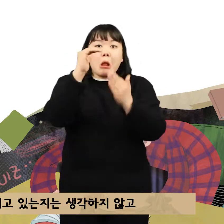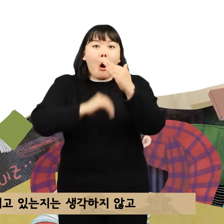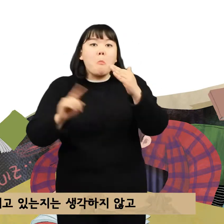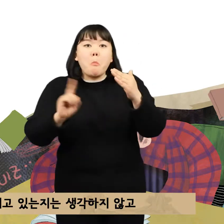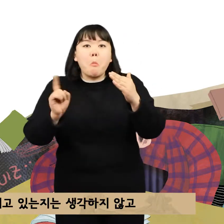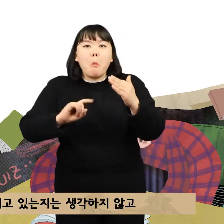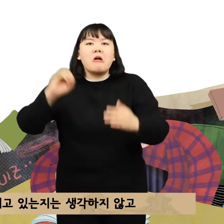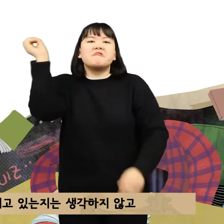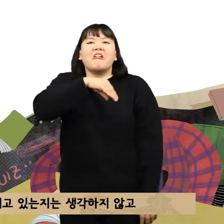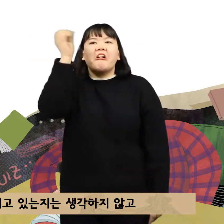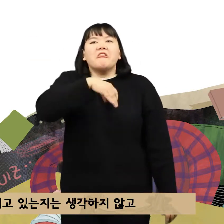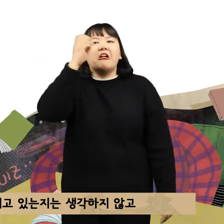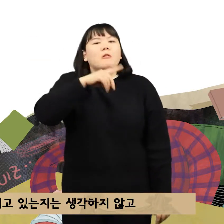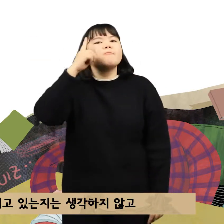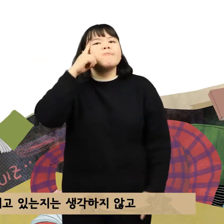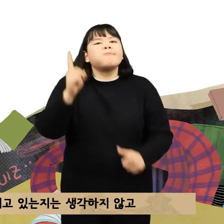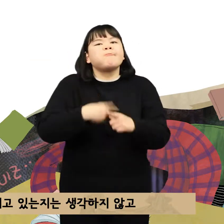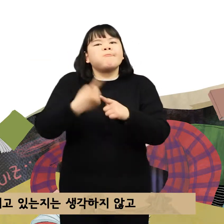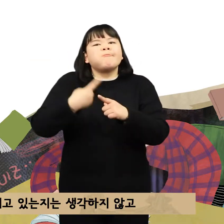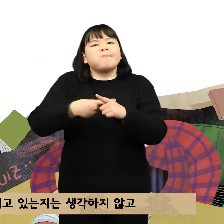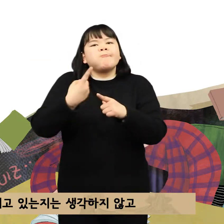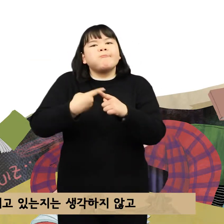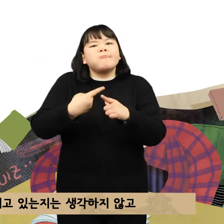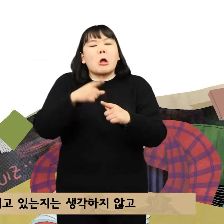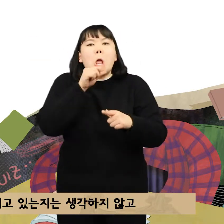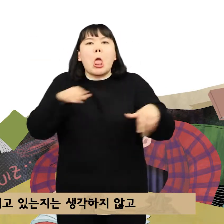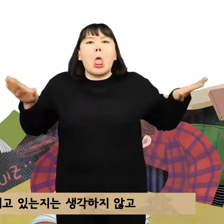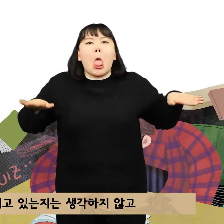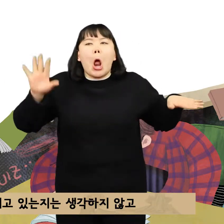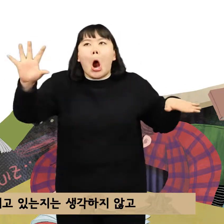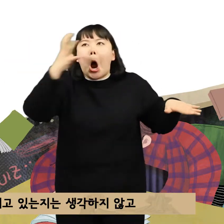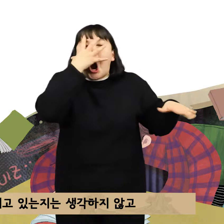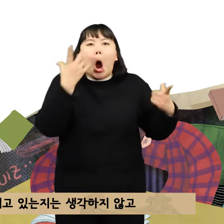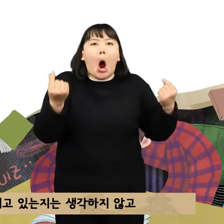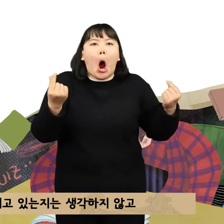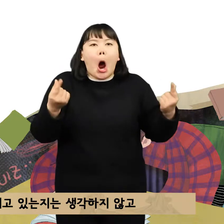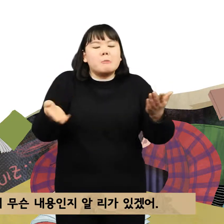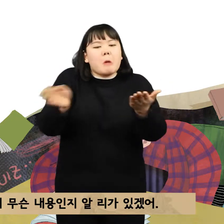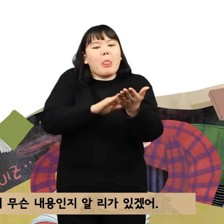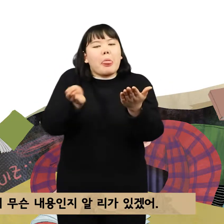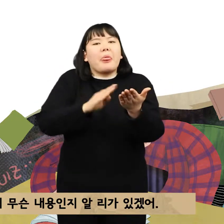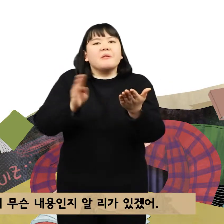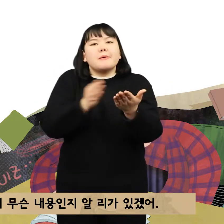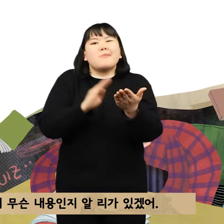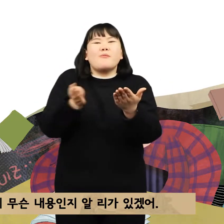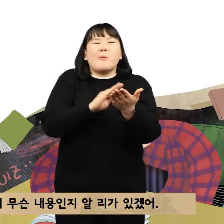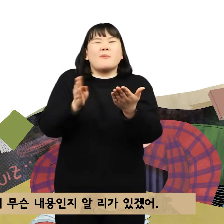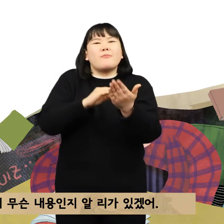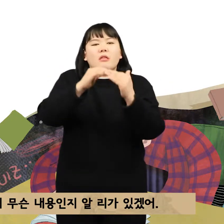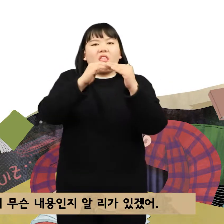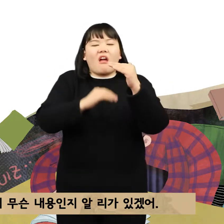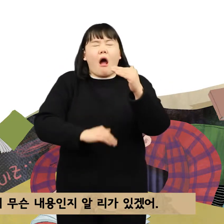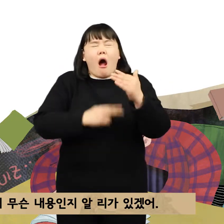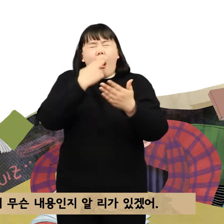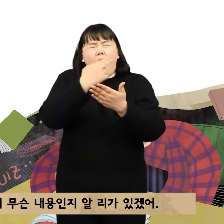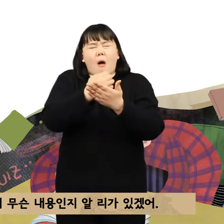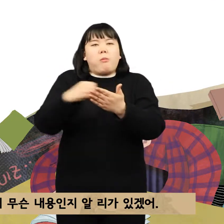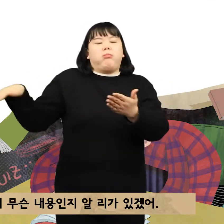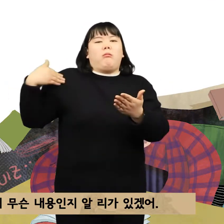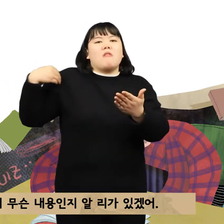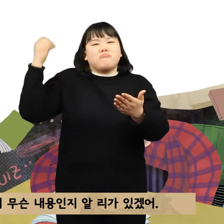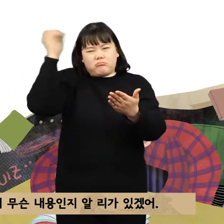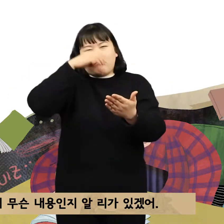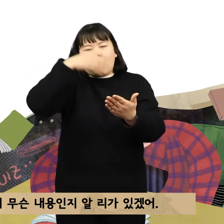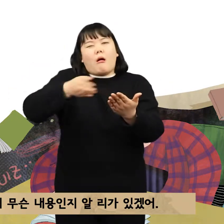책에서 어떤 이야기가 펼쳐지고 있는지는 생각하지 않고 오로지 앵무새처럼 글자만